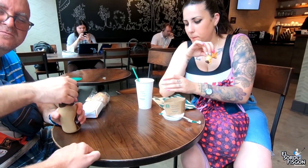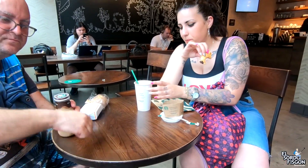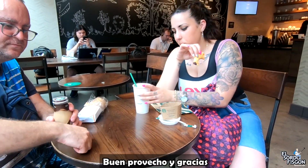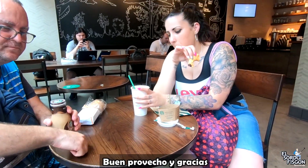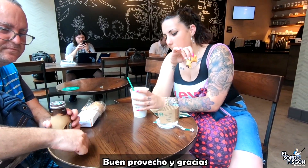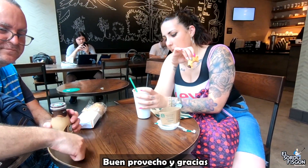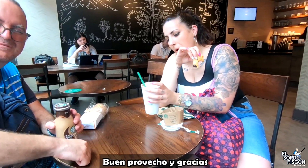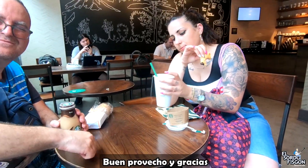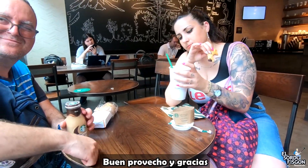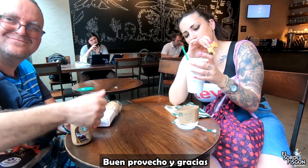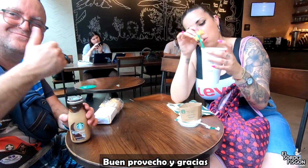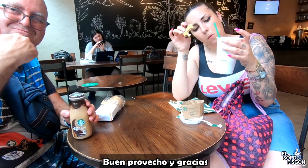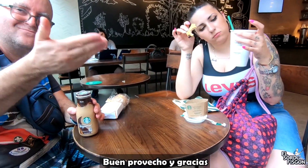Buen provecho y gracias.